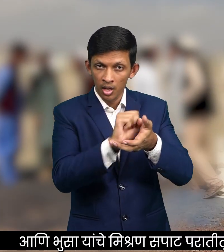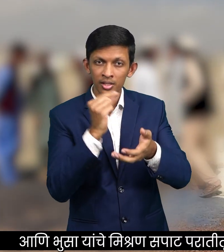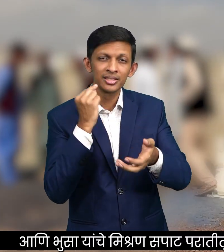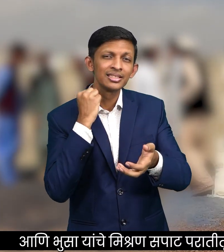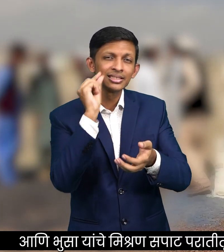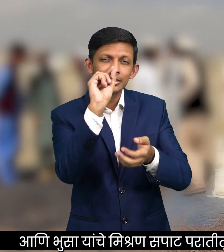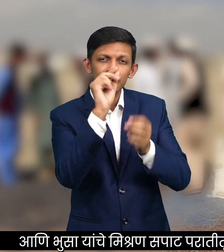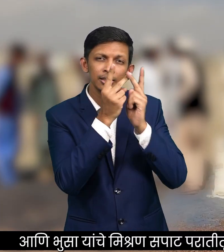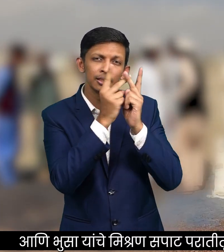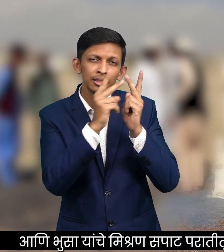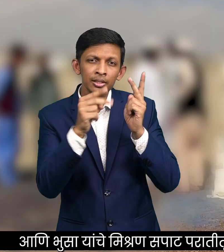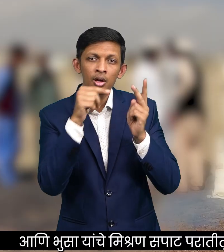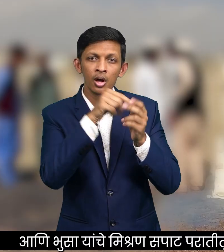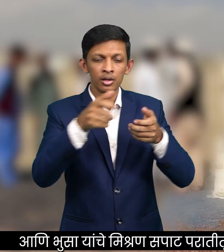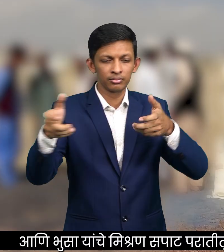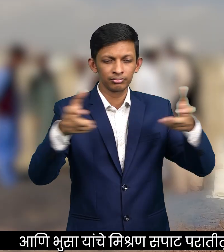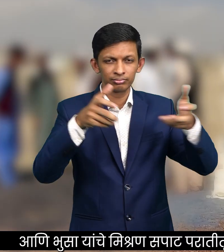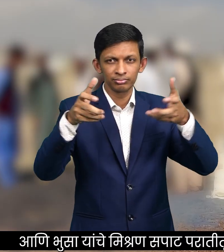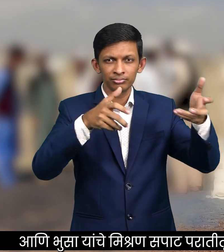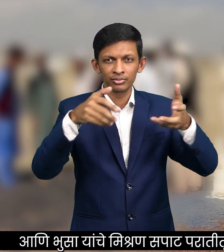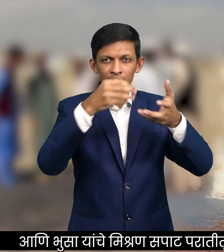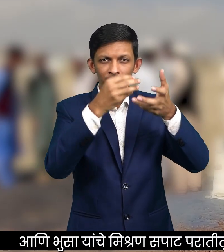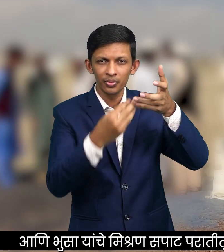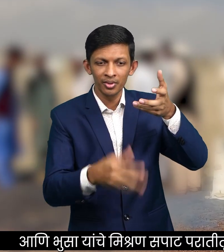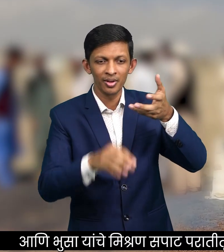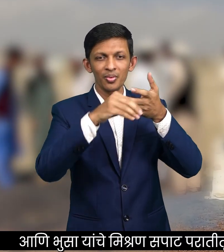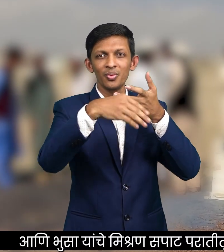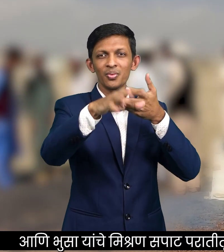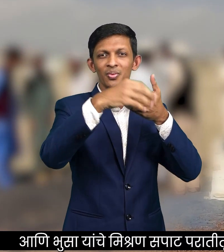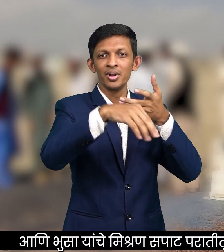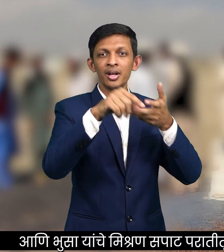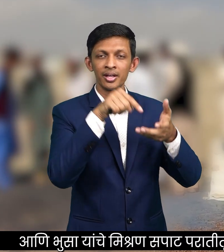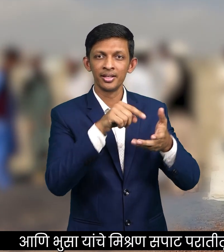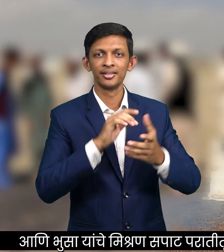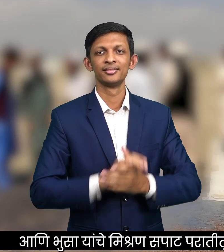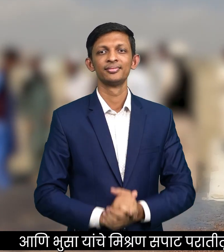सपाट परातीतून मोठ्या सुपातून हळूहळू खाली पडू देतो.